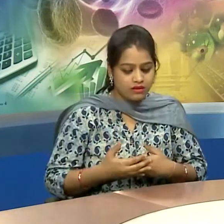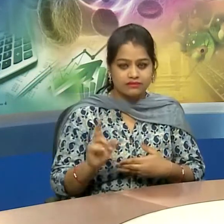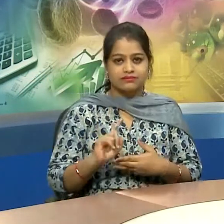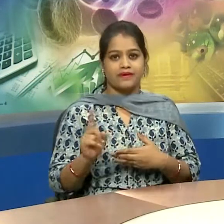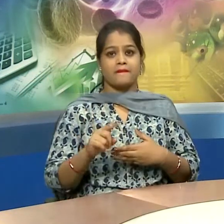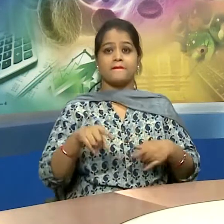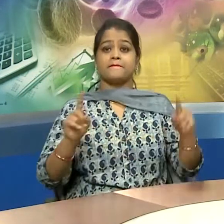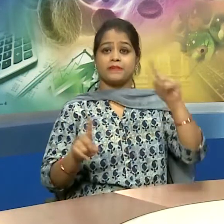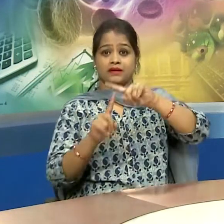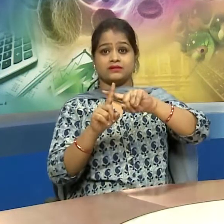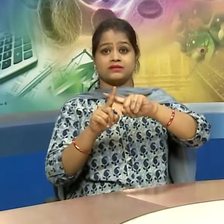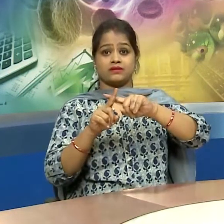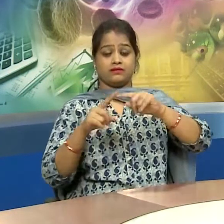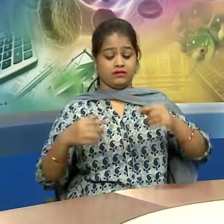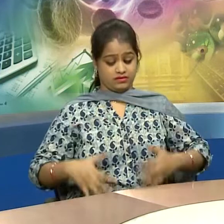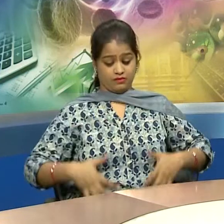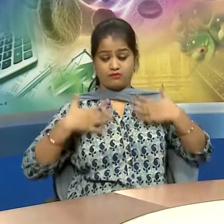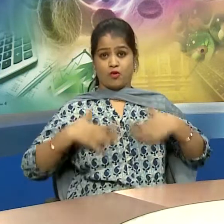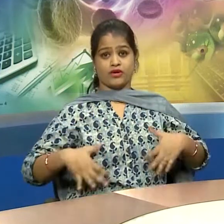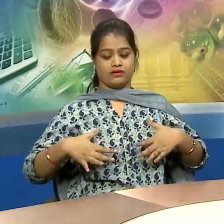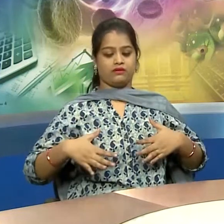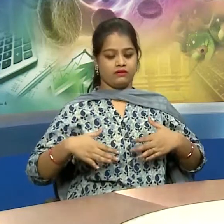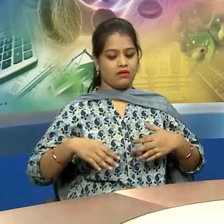निरंतर हिलना झुकना ही है।